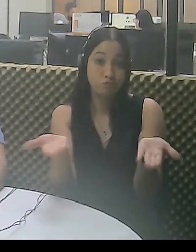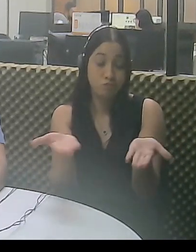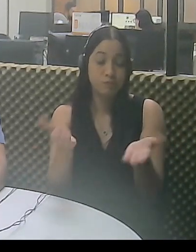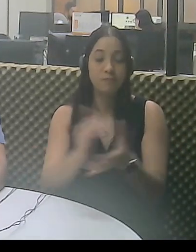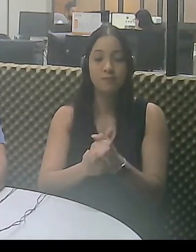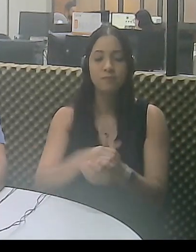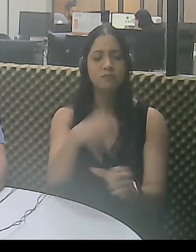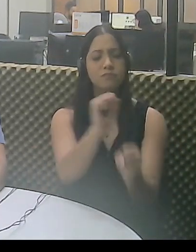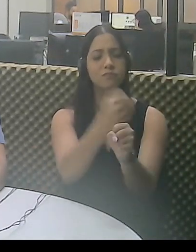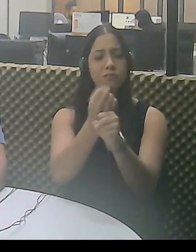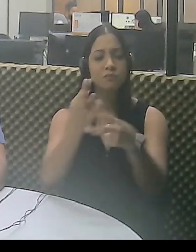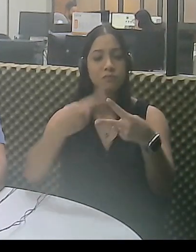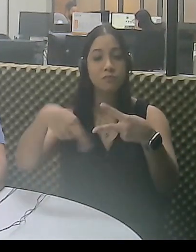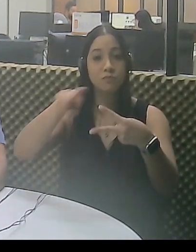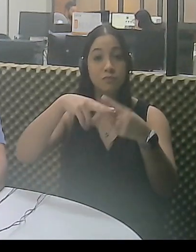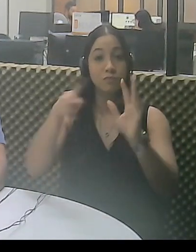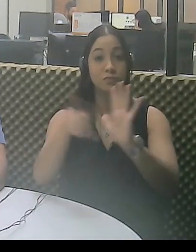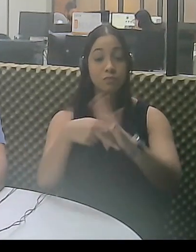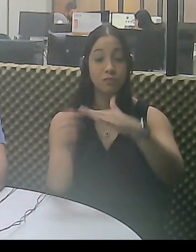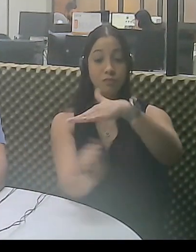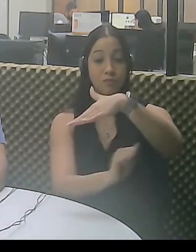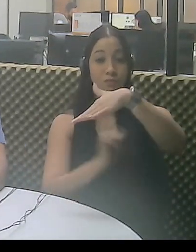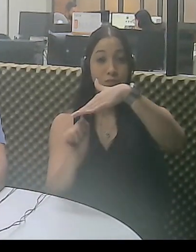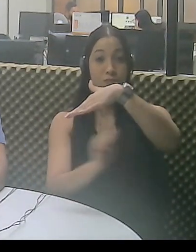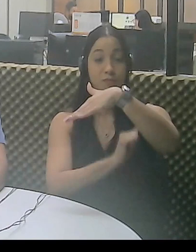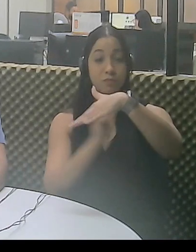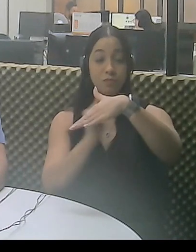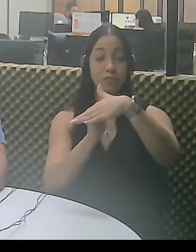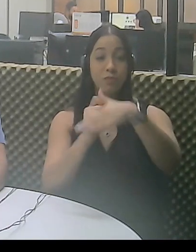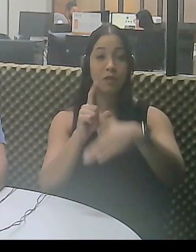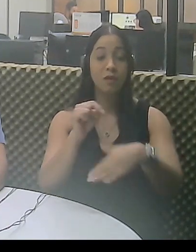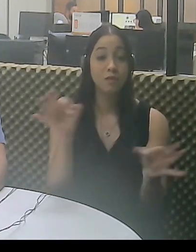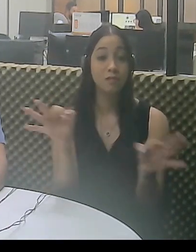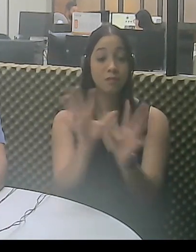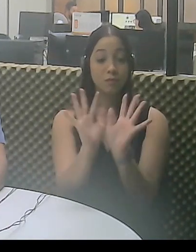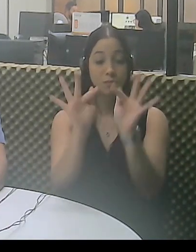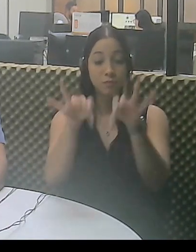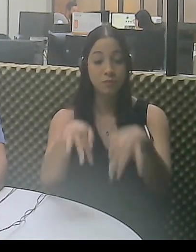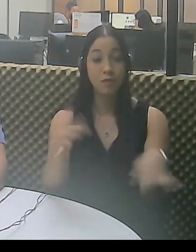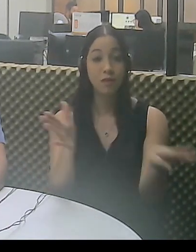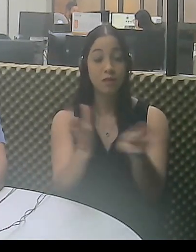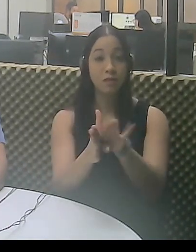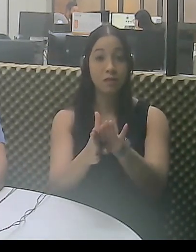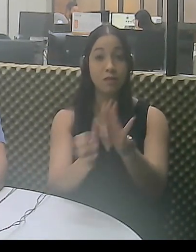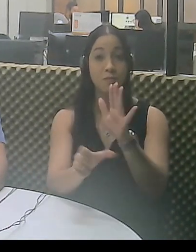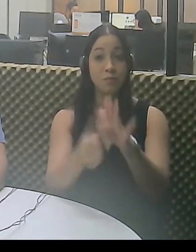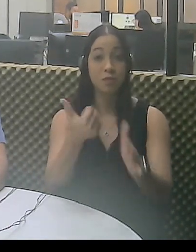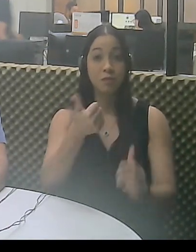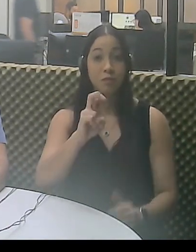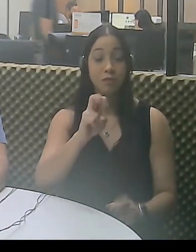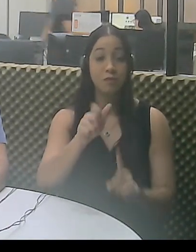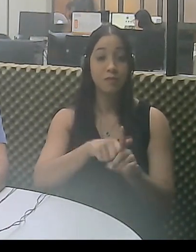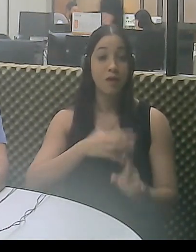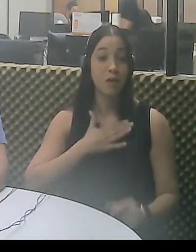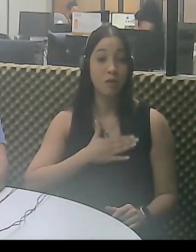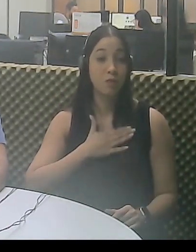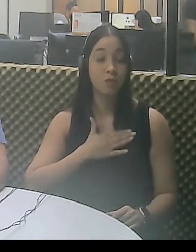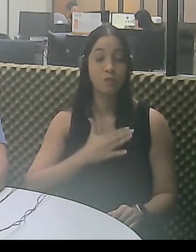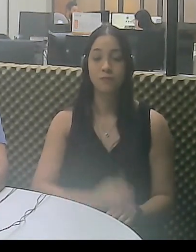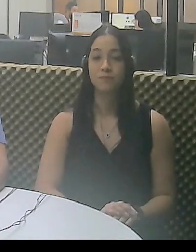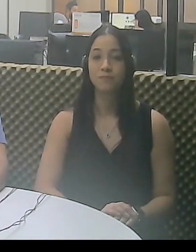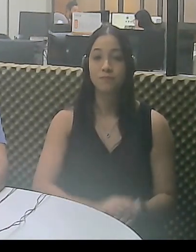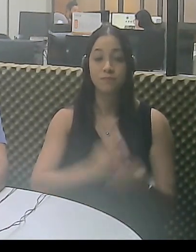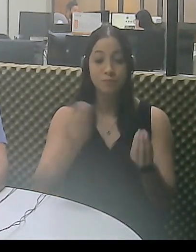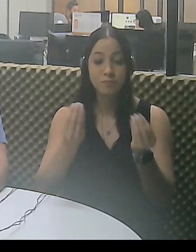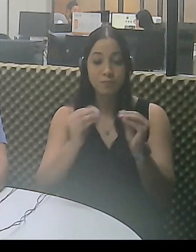A obra, com recursos próprios da autarquia, está prevista para ser concluída até a primeira quinzena de agosto. Na instalação